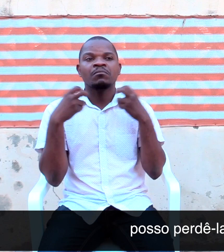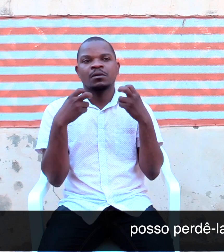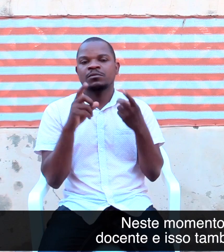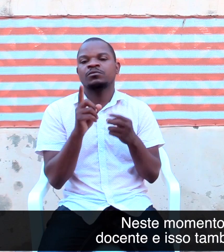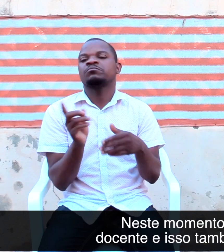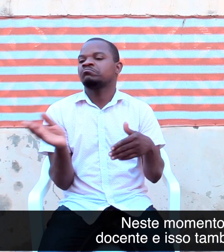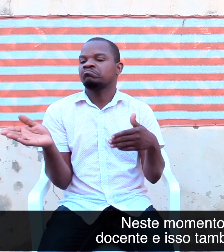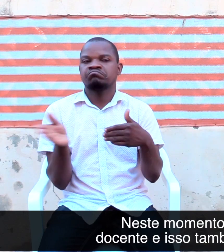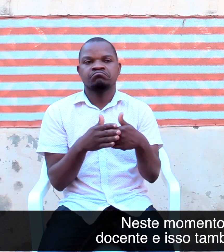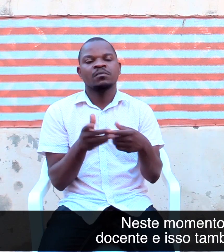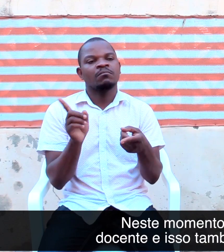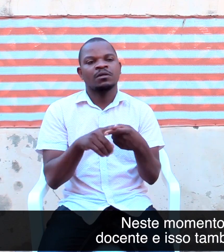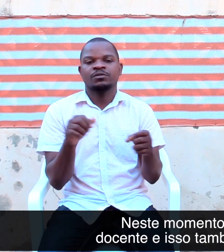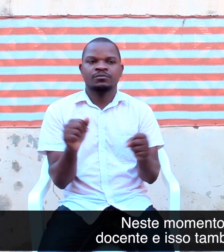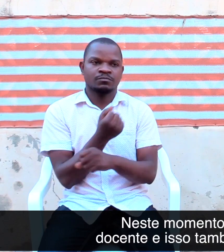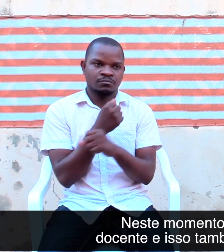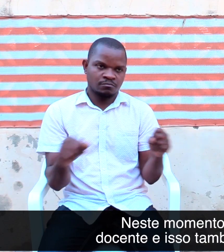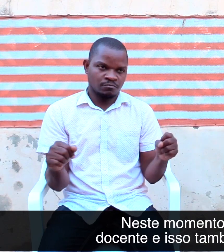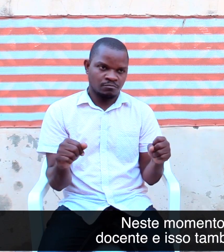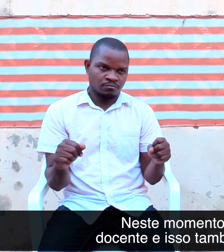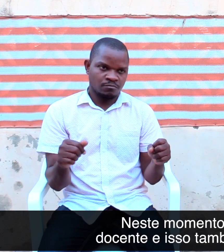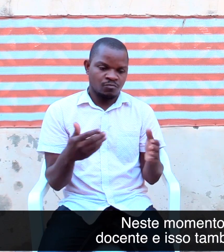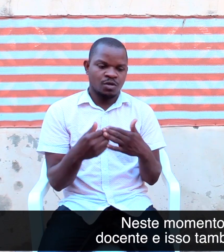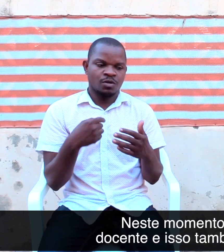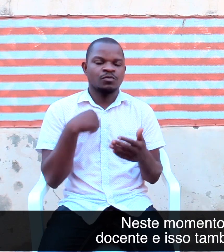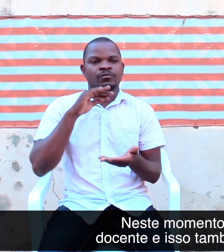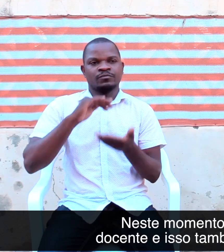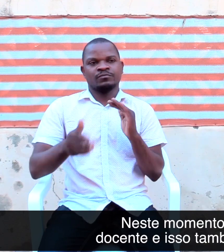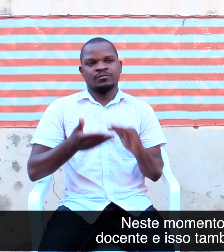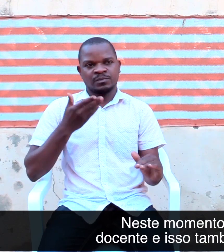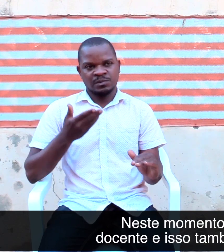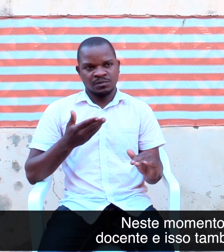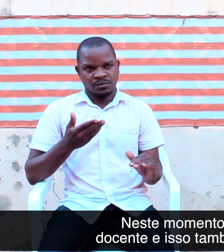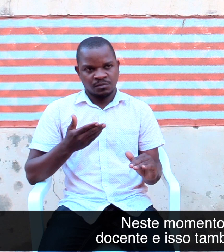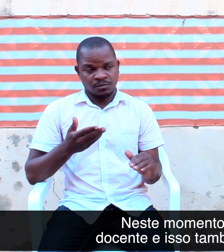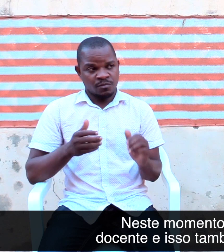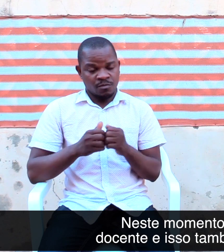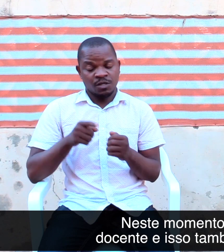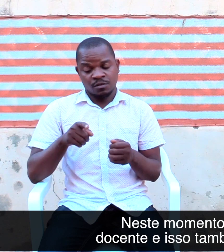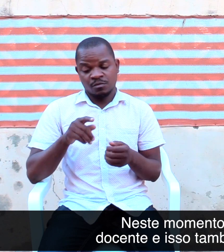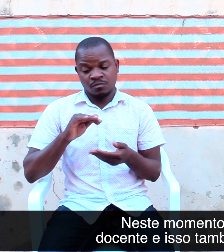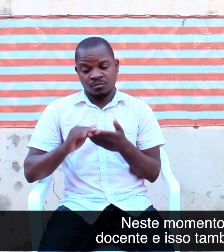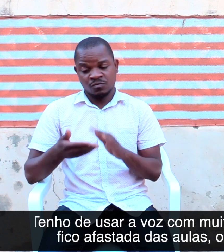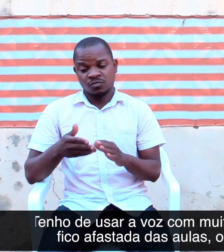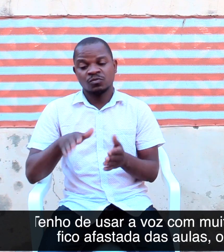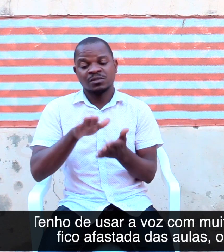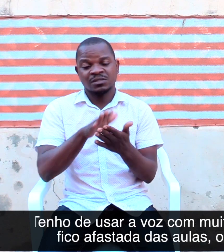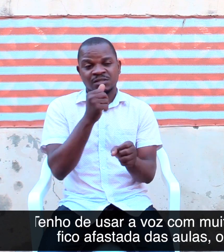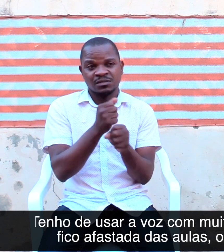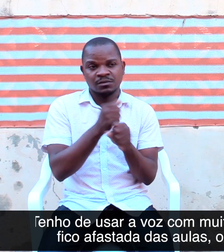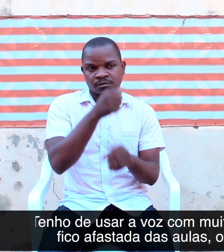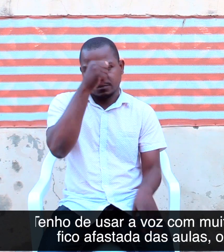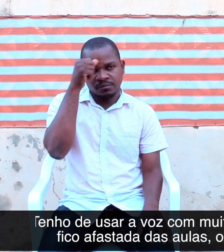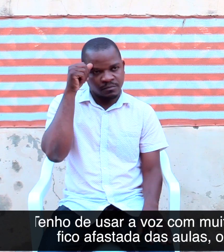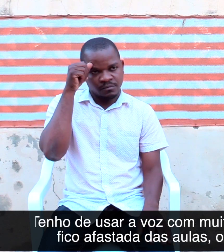definitivamente. Neste momento eu sou docente de carreira, né? Estou na carreira docente, isso também afetou-me muito. Tenho que